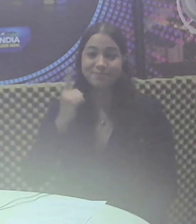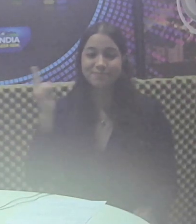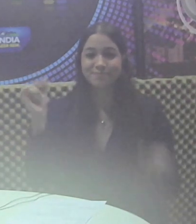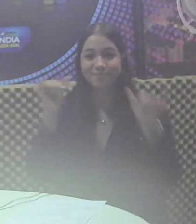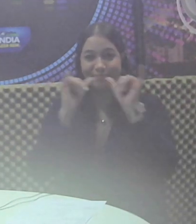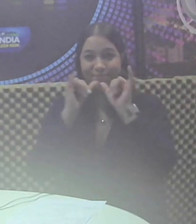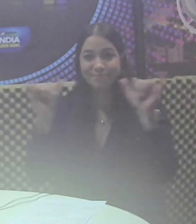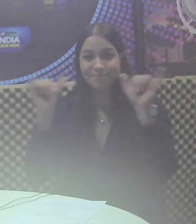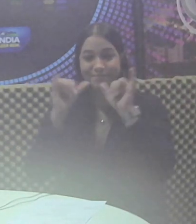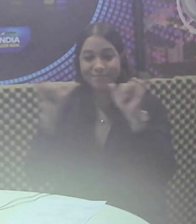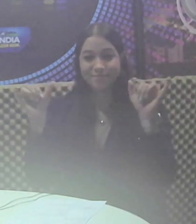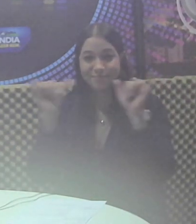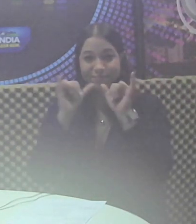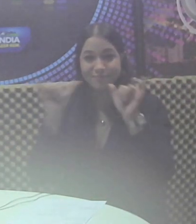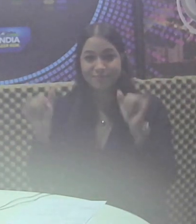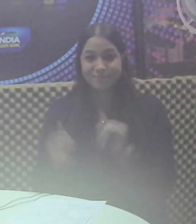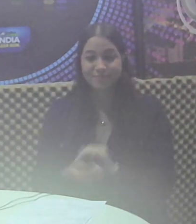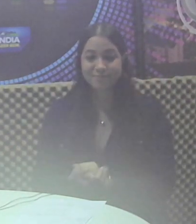Giro de notícias.